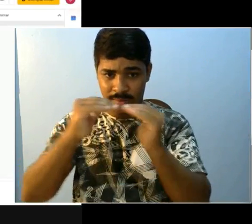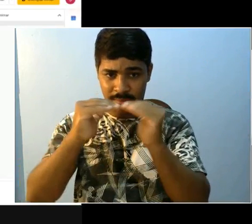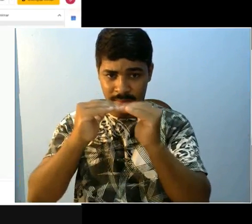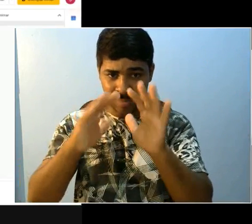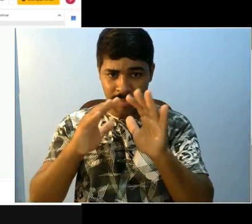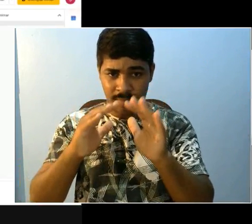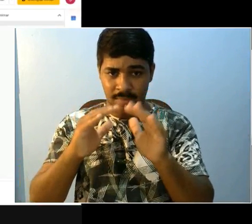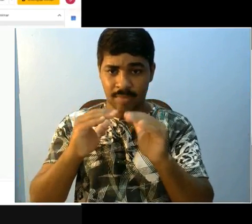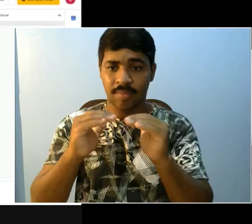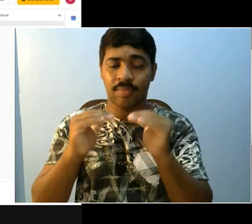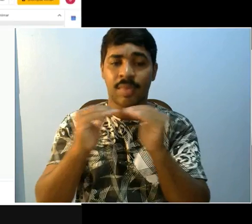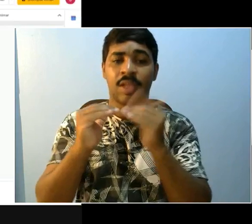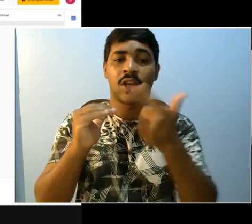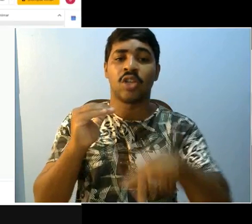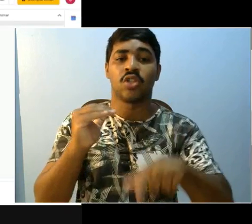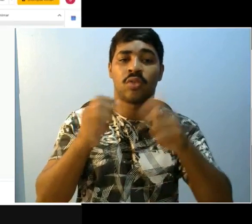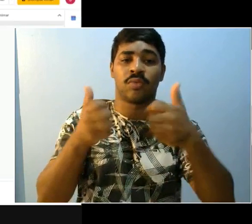a força for...